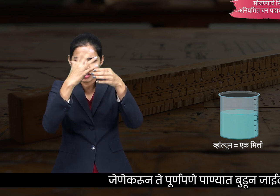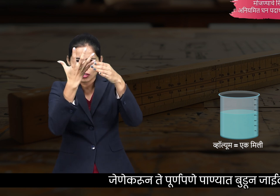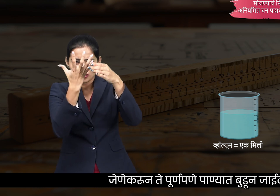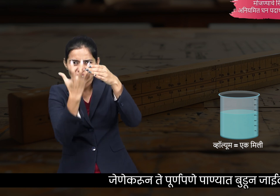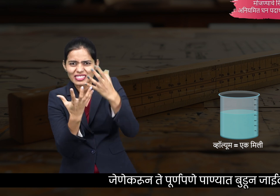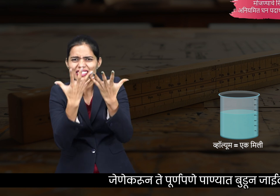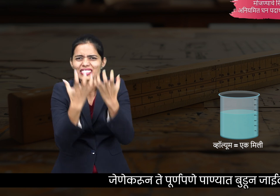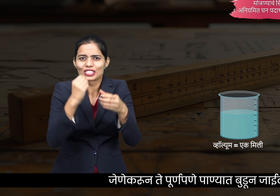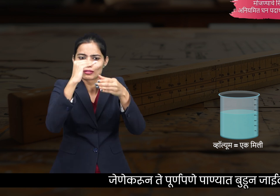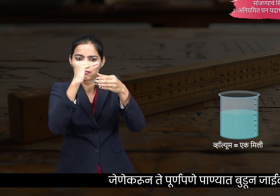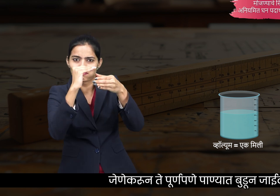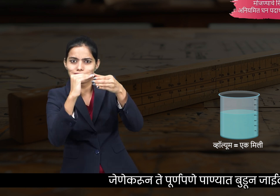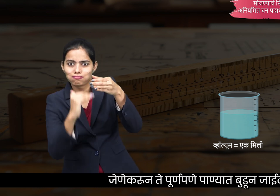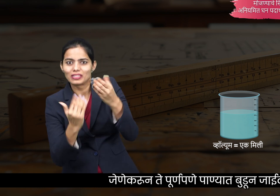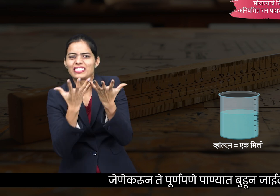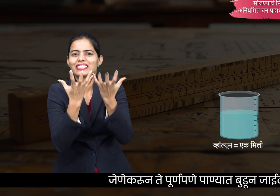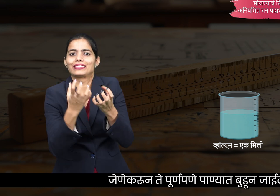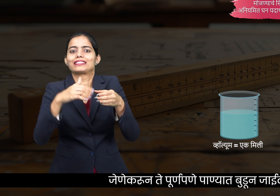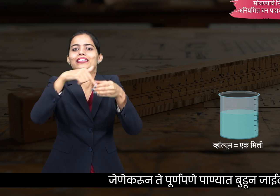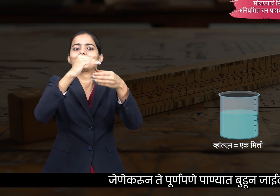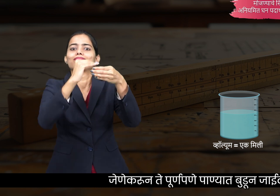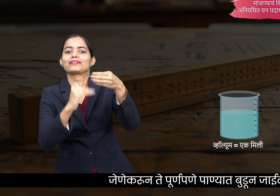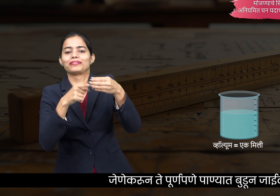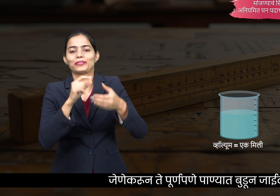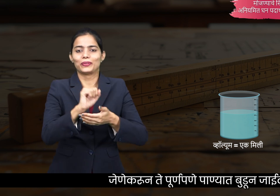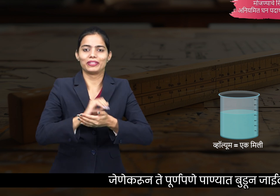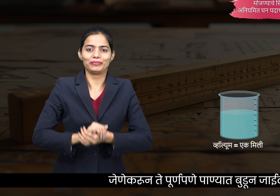जेणेकरून ते पूर्णपणे पाण्यात बुडून जाईल.